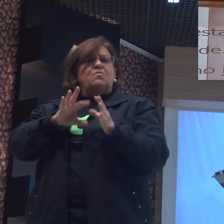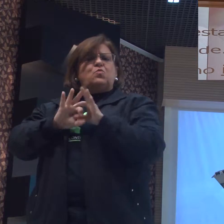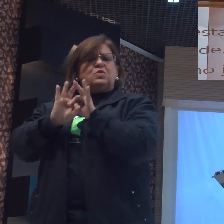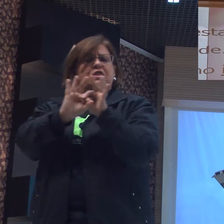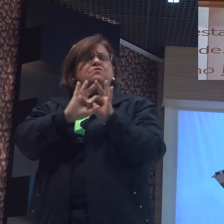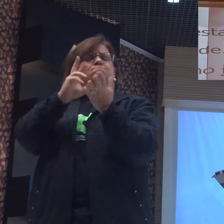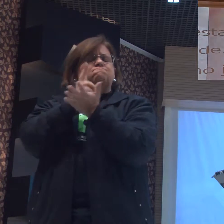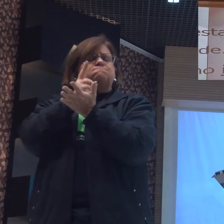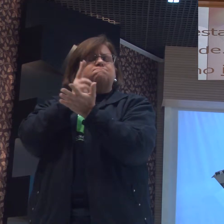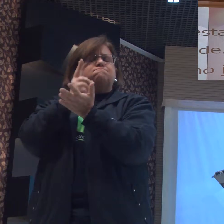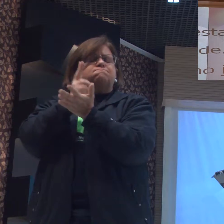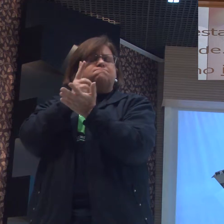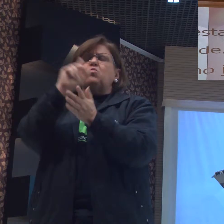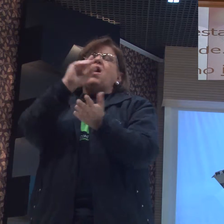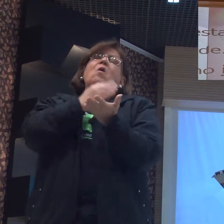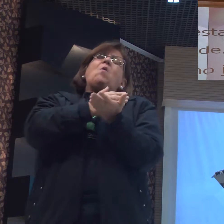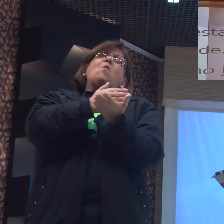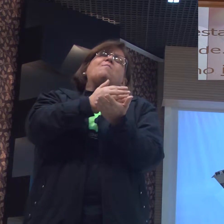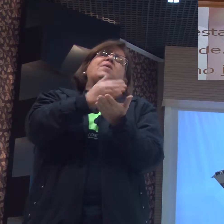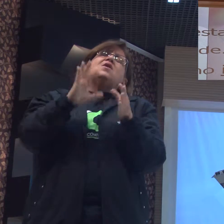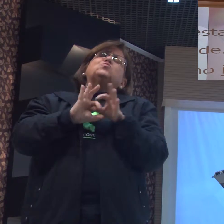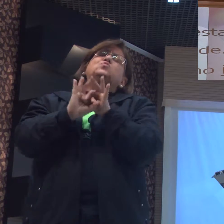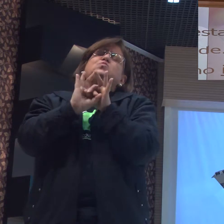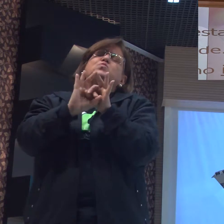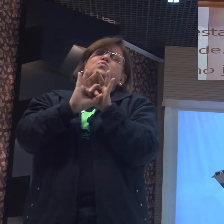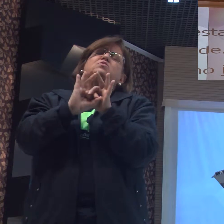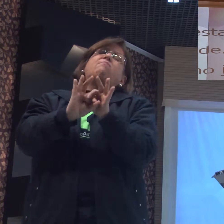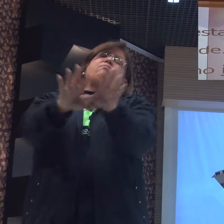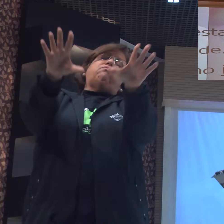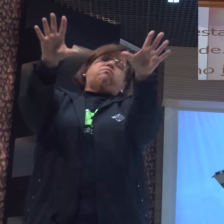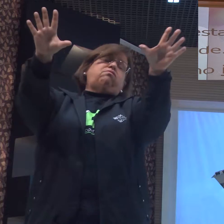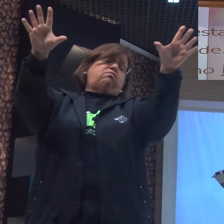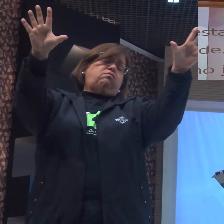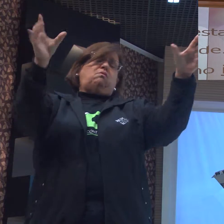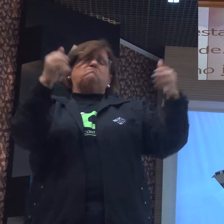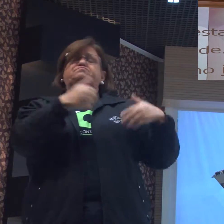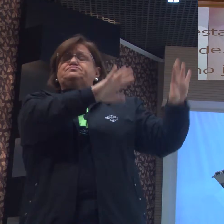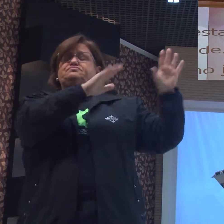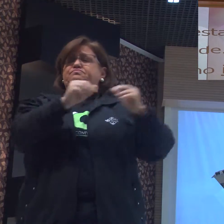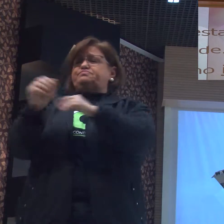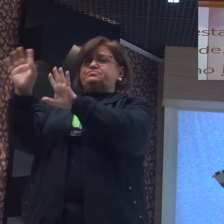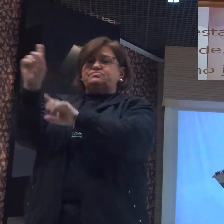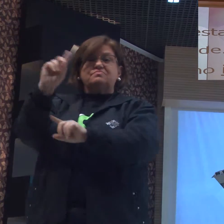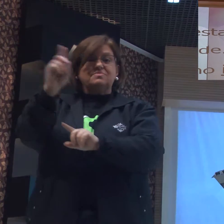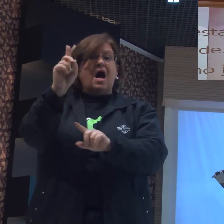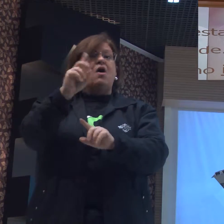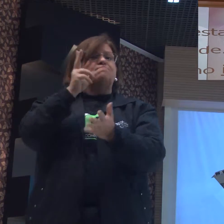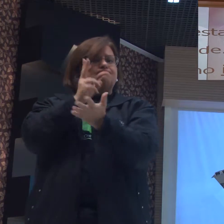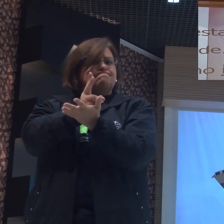mantinham unidos. Não foi só um começo, uma empolgação, estamos juntos e vamos lá. Não, mas eles